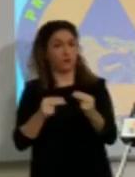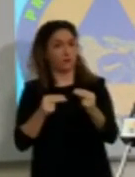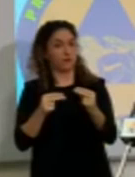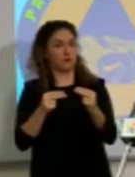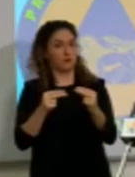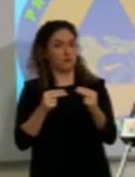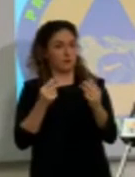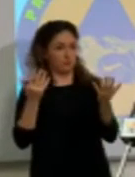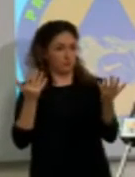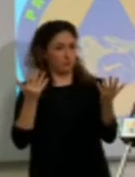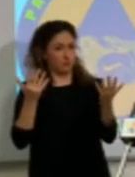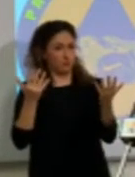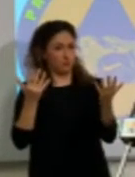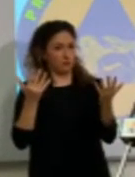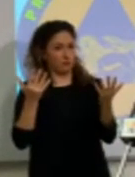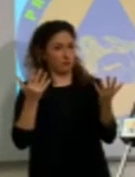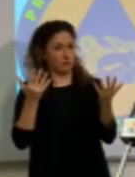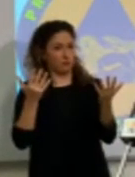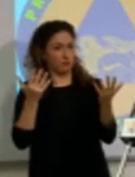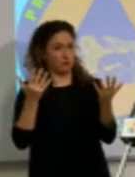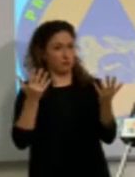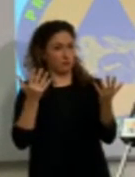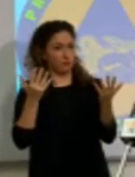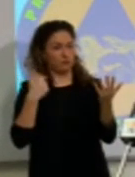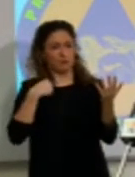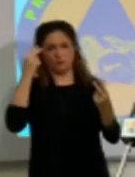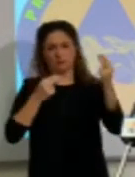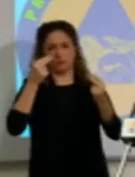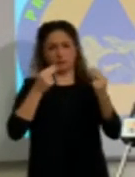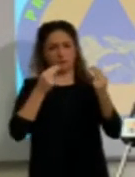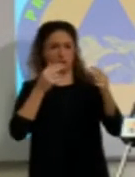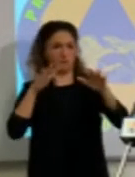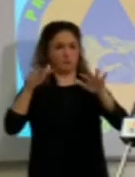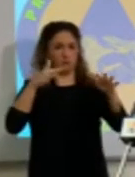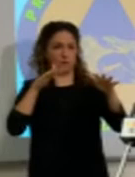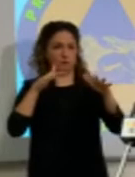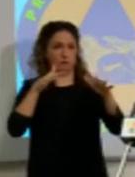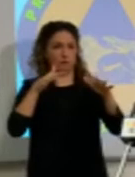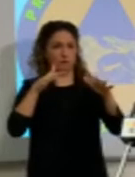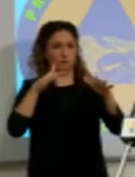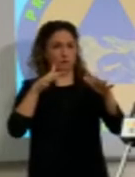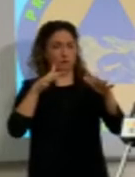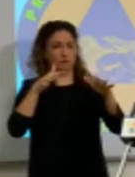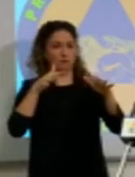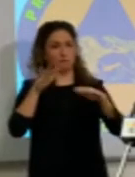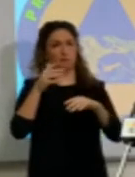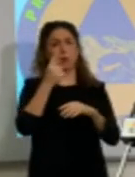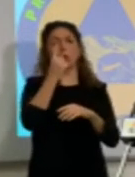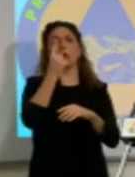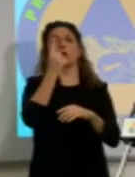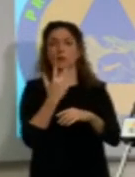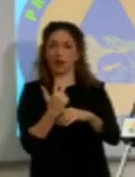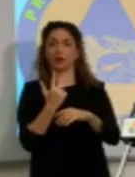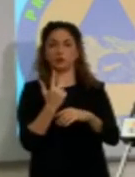lascio la faccio un conto alla grande spannometrico quindi un terzo